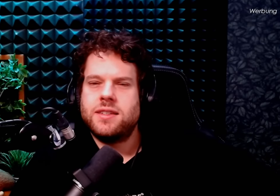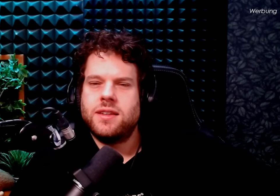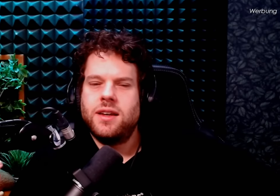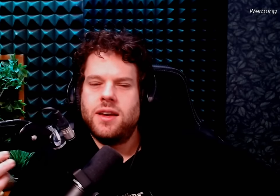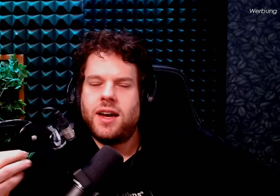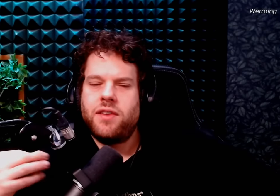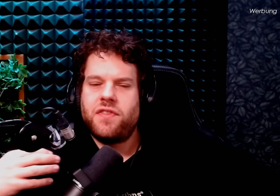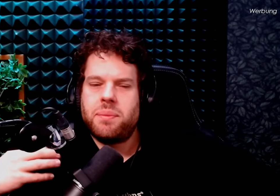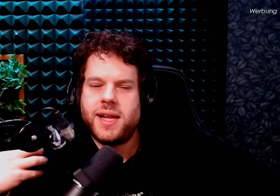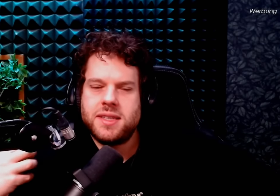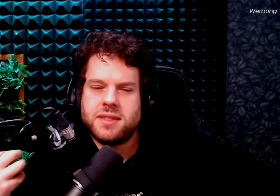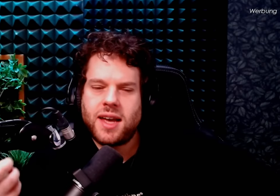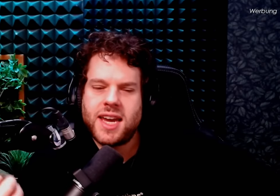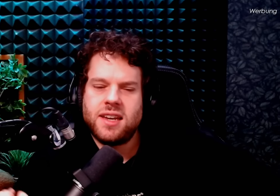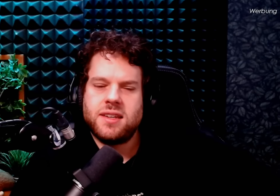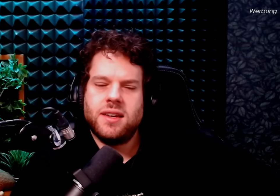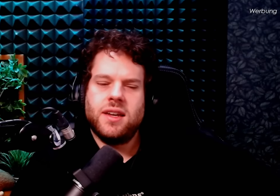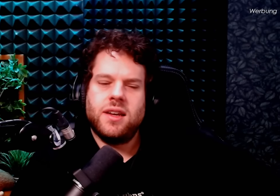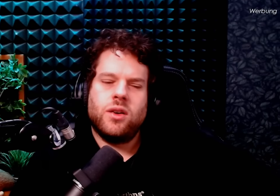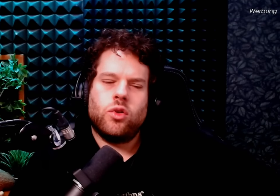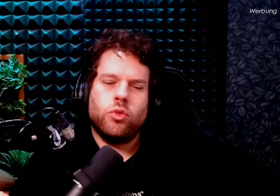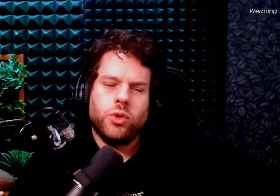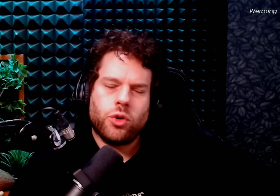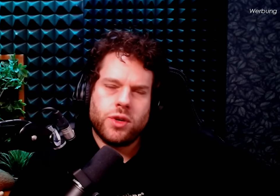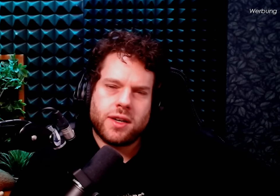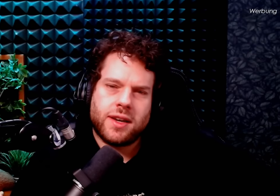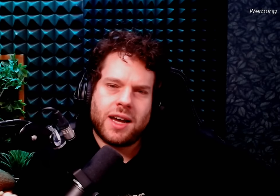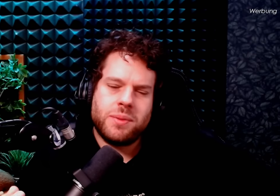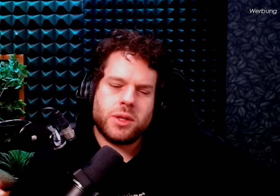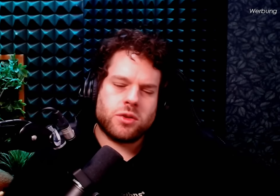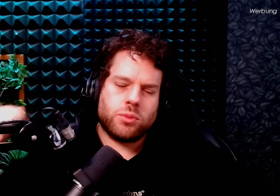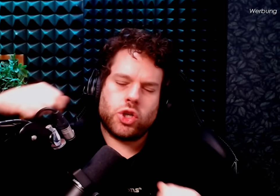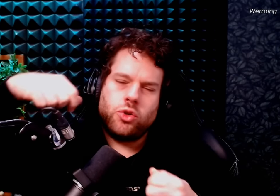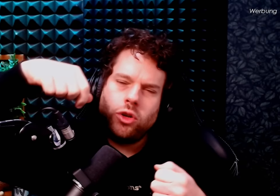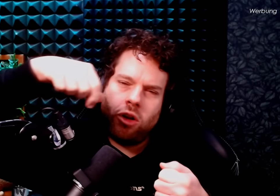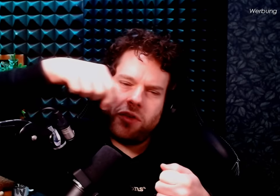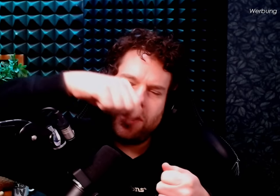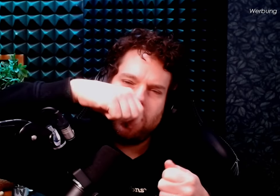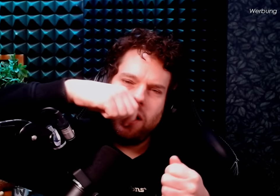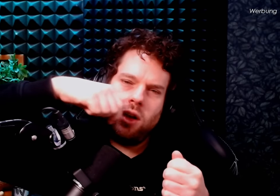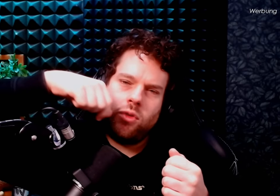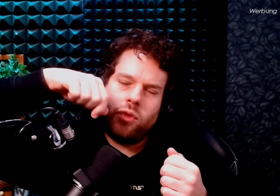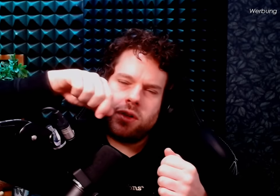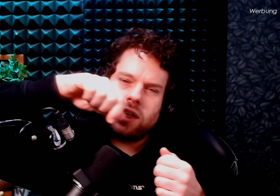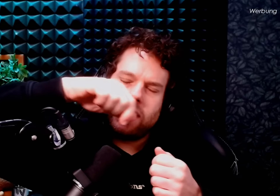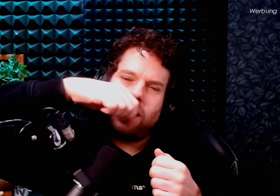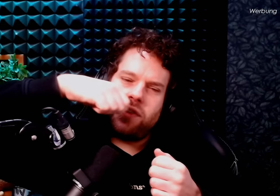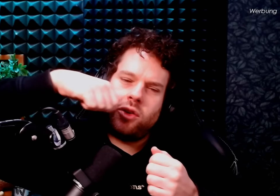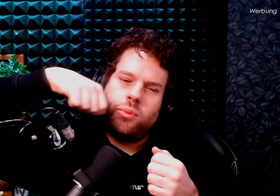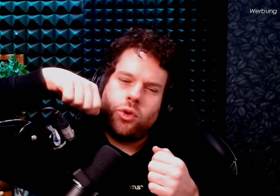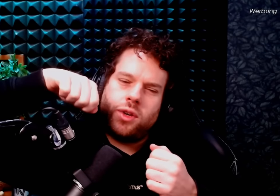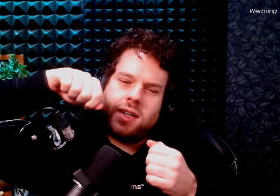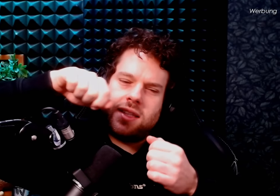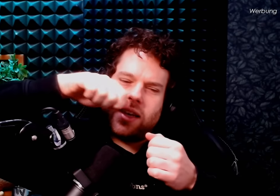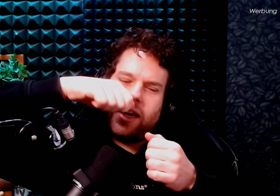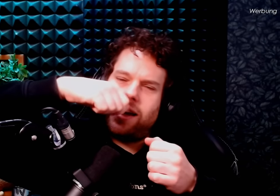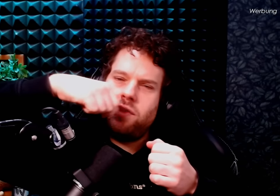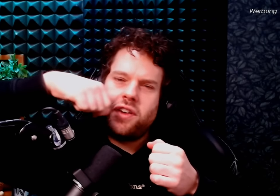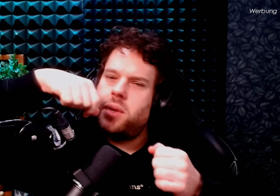lassen. Einfach mal die Zeit umrühren, ja, wie mit so einem schönen Löffel, wo wir unseren Kaffee umrühren. Die Zeit einfach